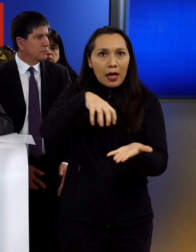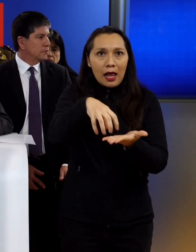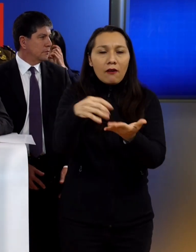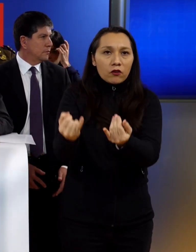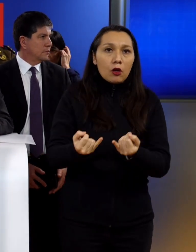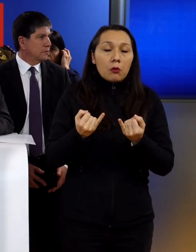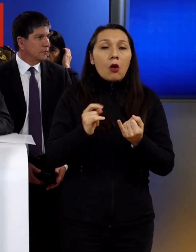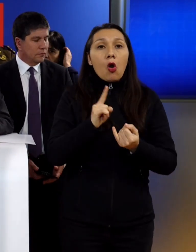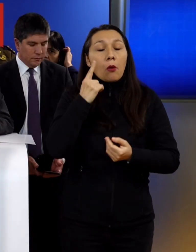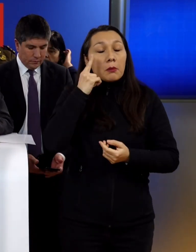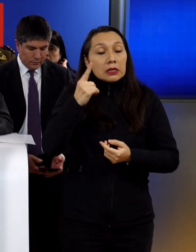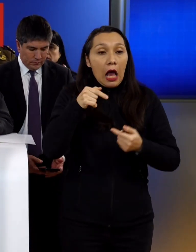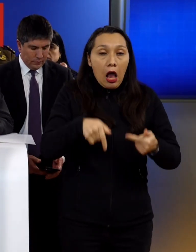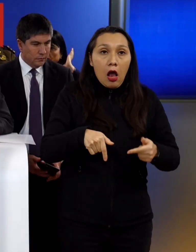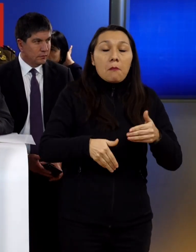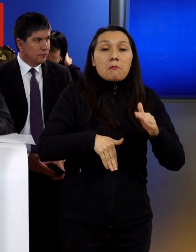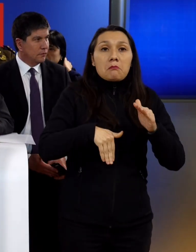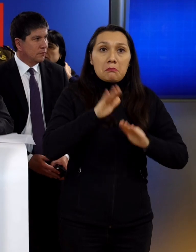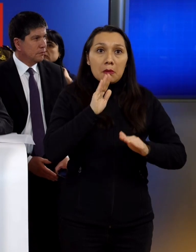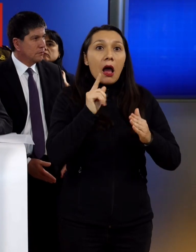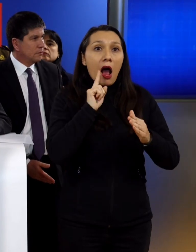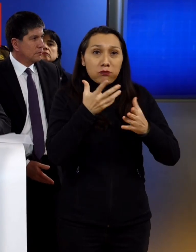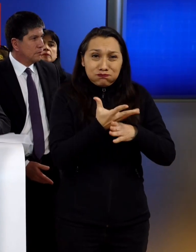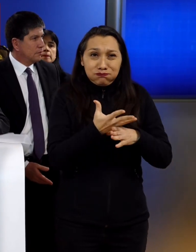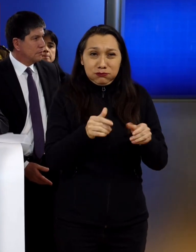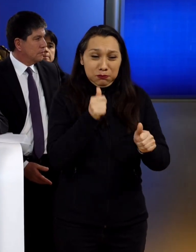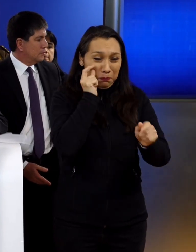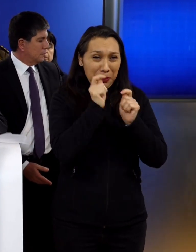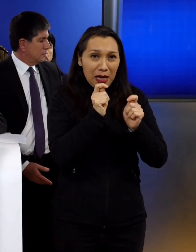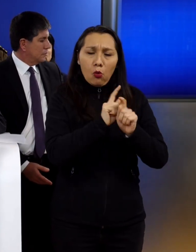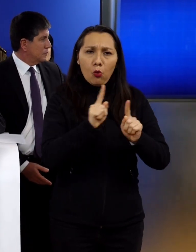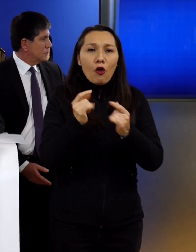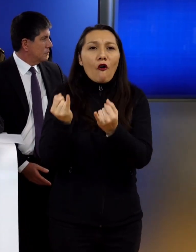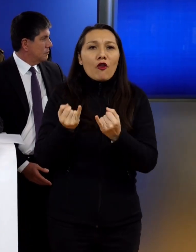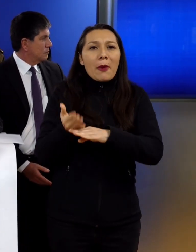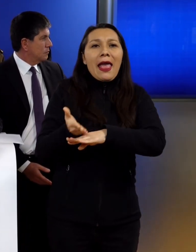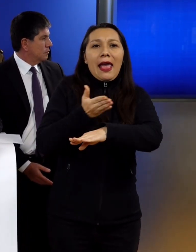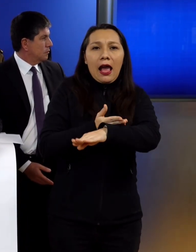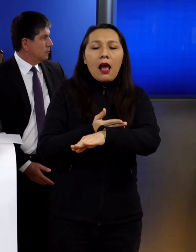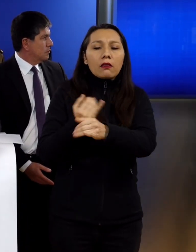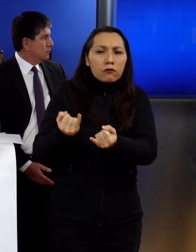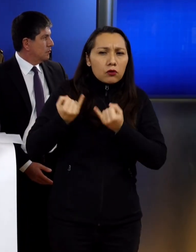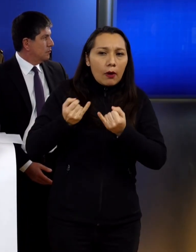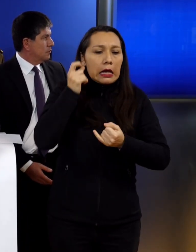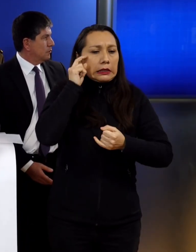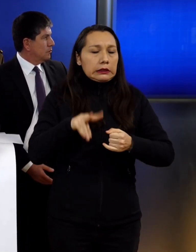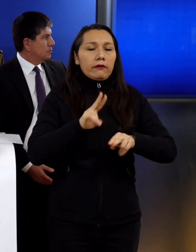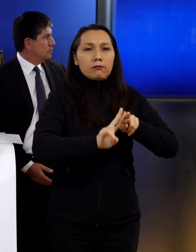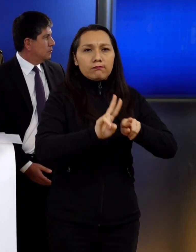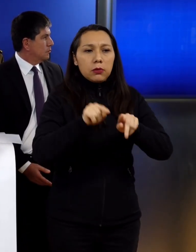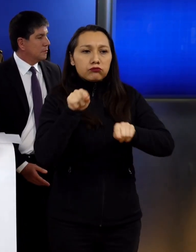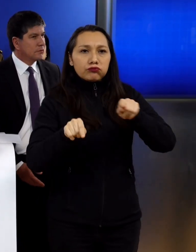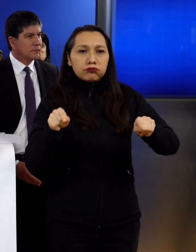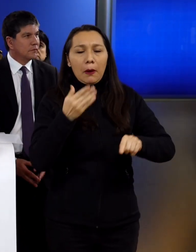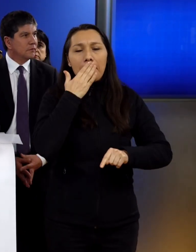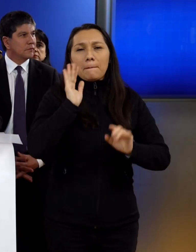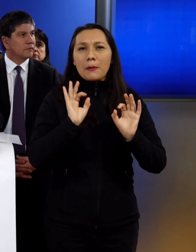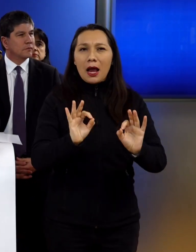día tengamos más riesgos, sino que los estamos levantando mejor y nos estamos, digamos, preparando de mejor manera.